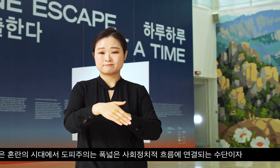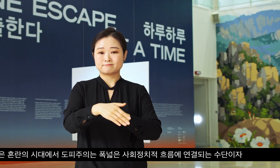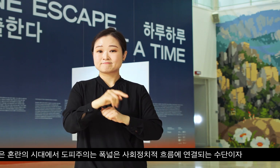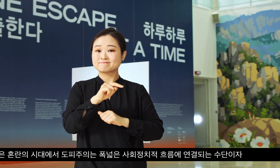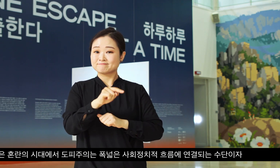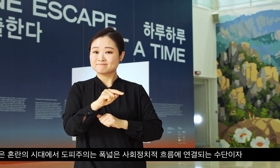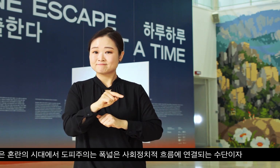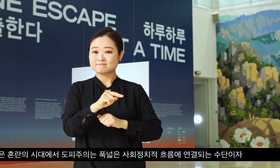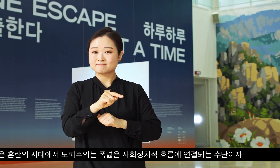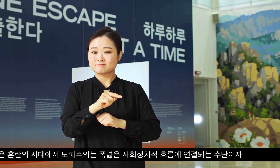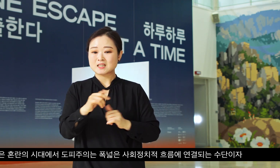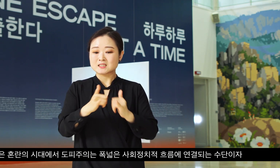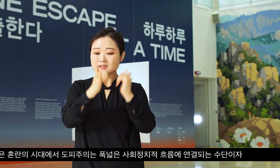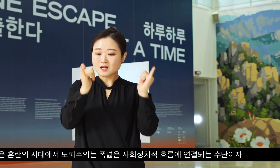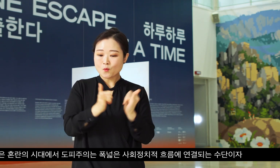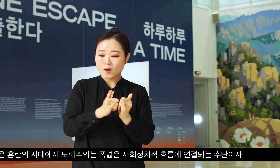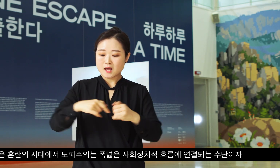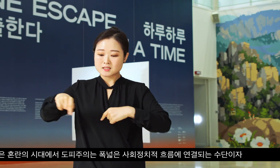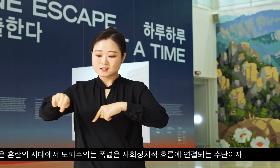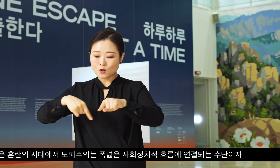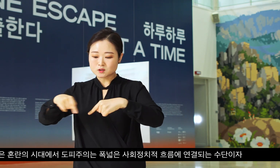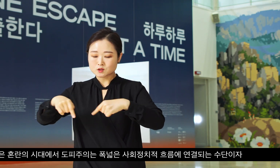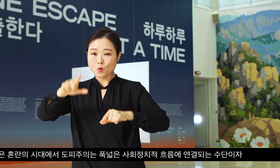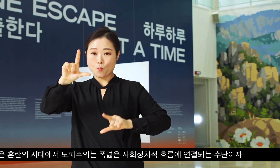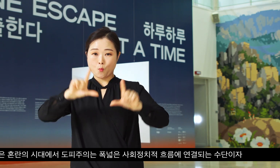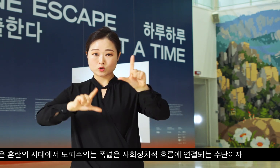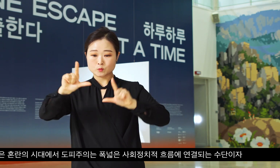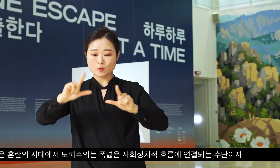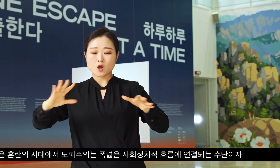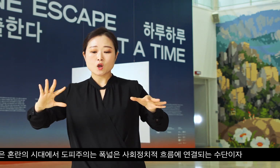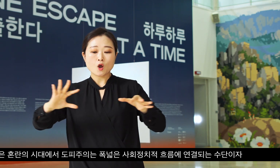폭넓은 사회 정치적 흐름에 연결되는 수단이자